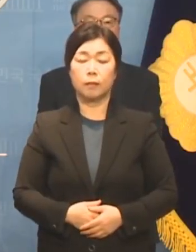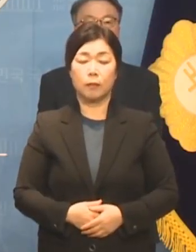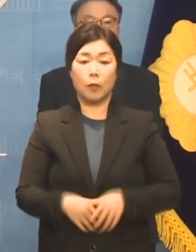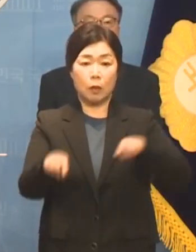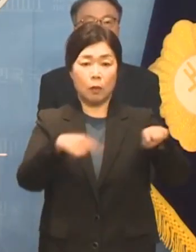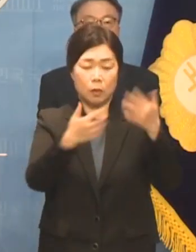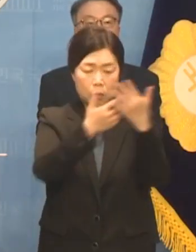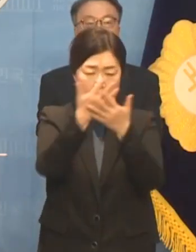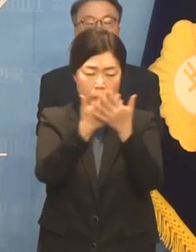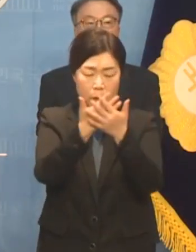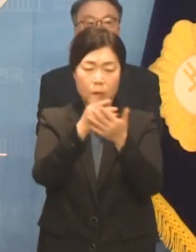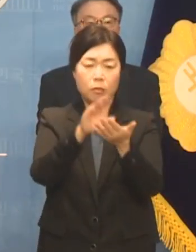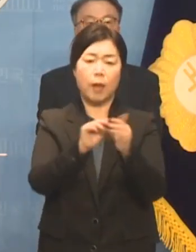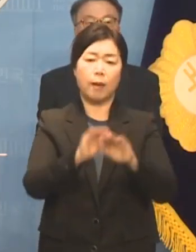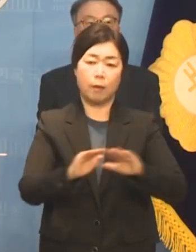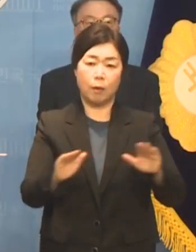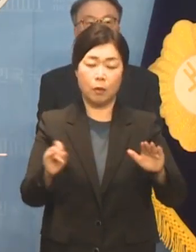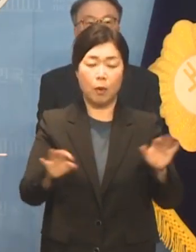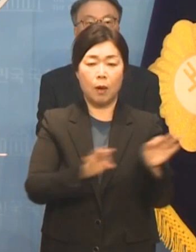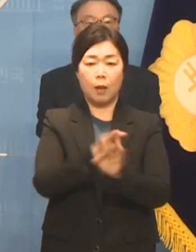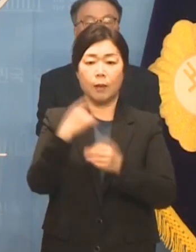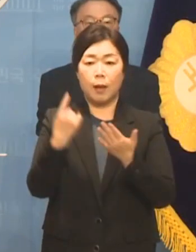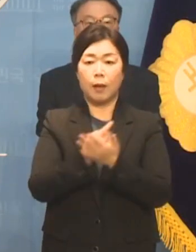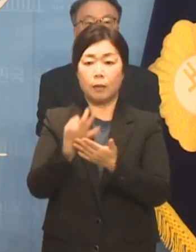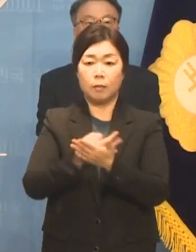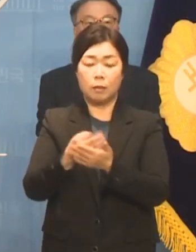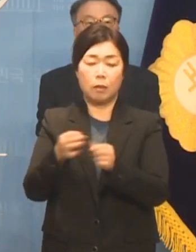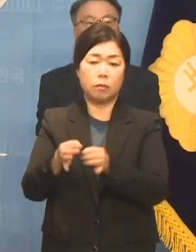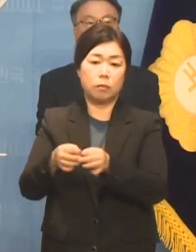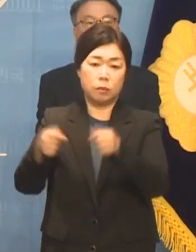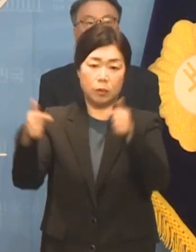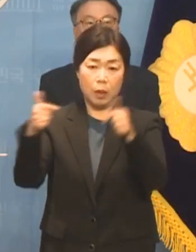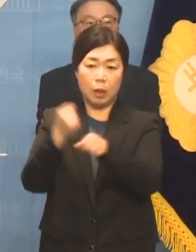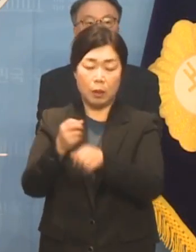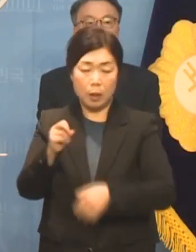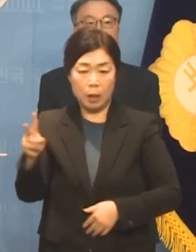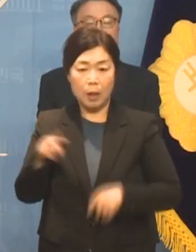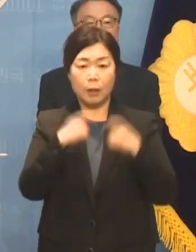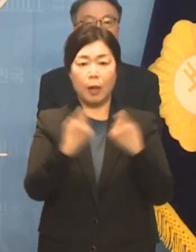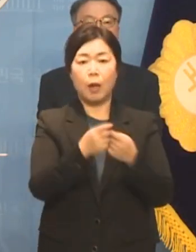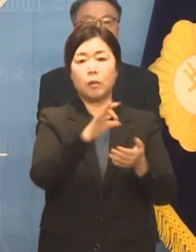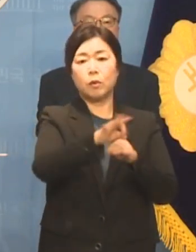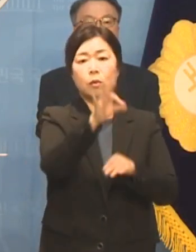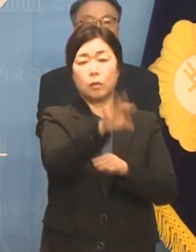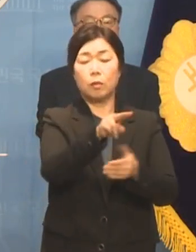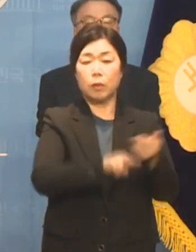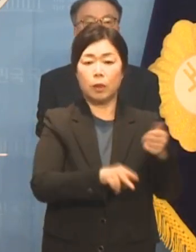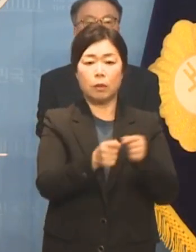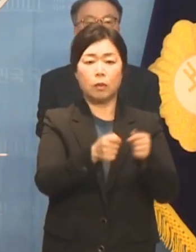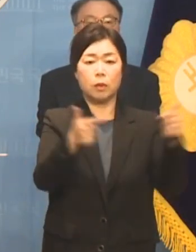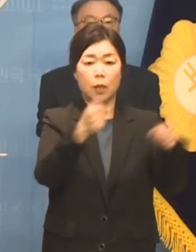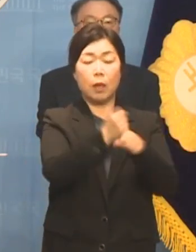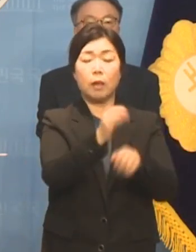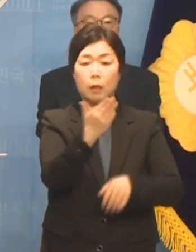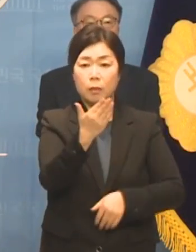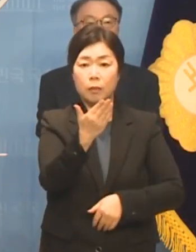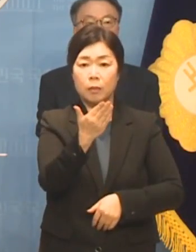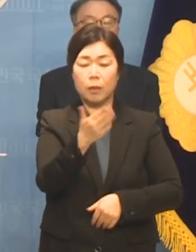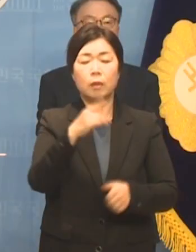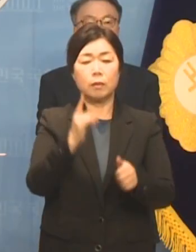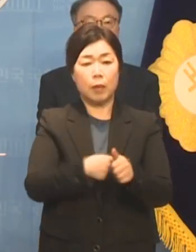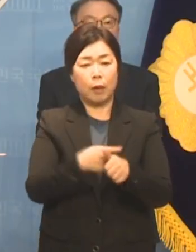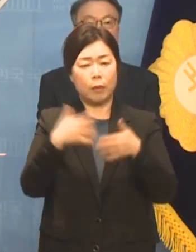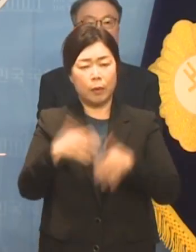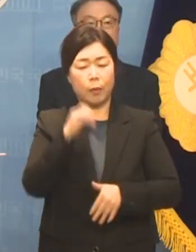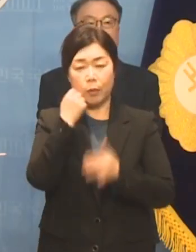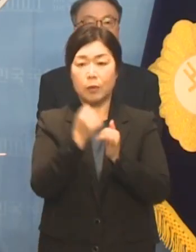정치적 불확실성 완화, 가계소득 증가, 그에 기반한 민간 소비의 성장이 취약산업 회복의 필요